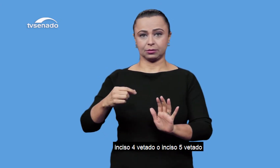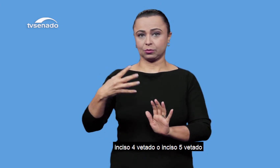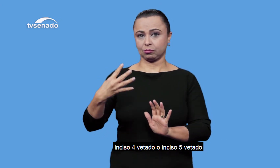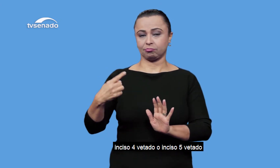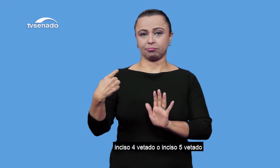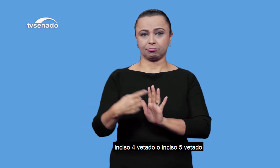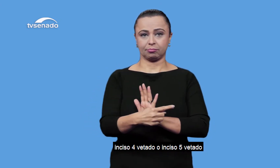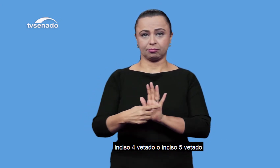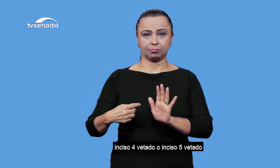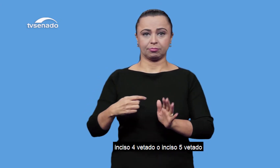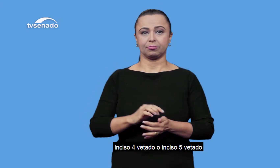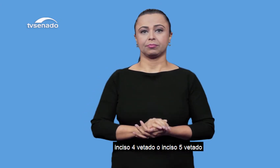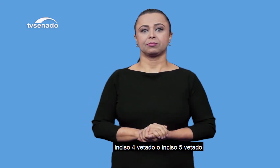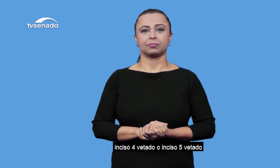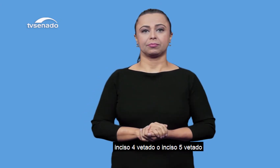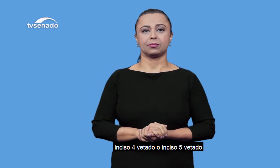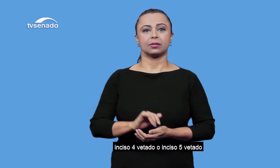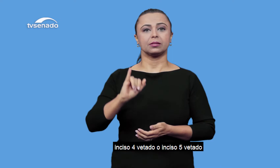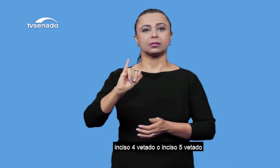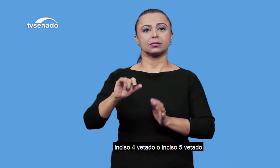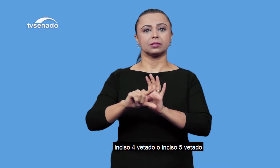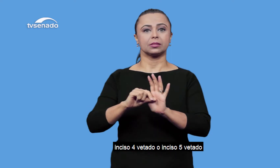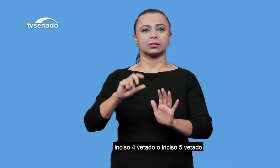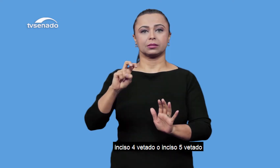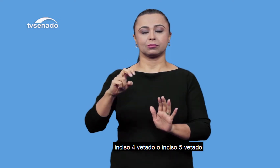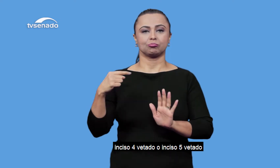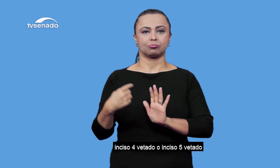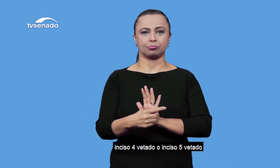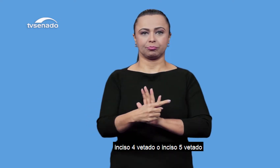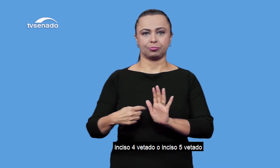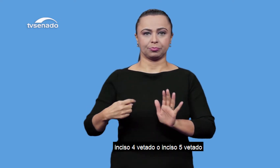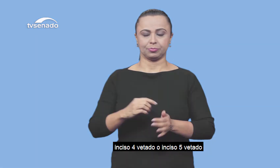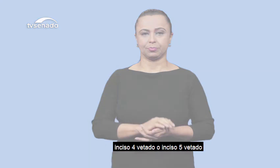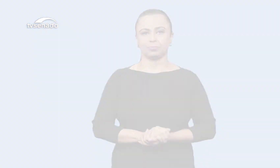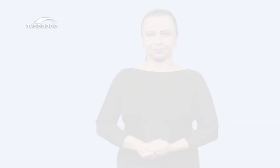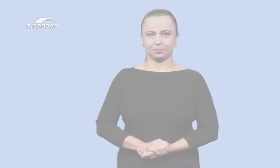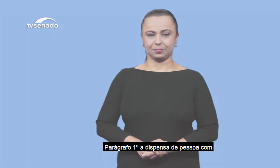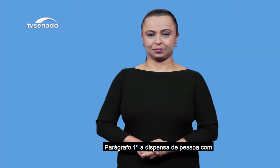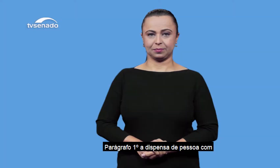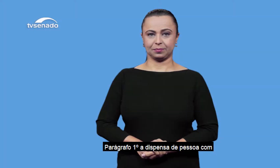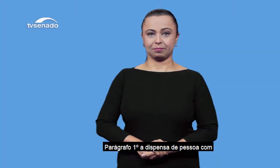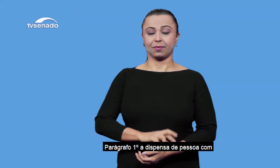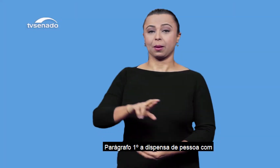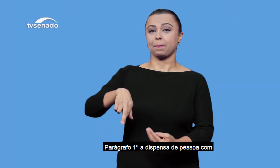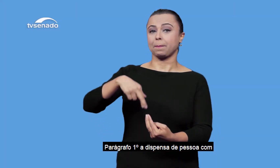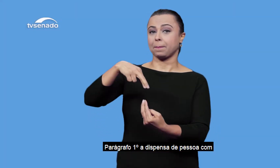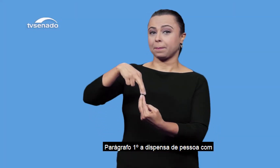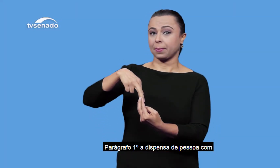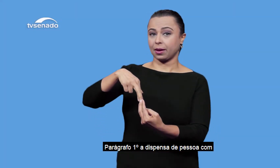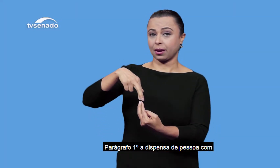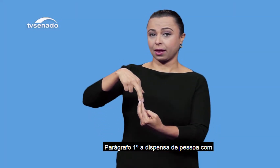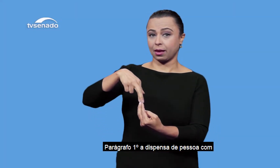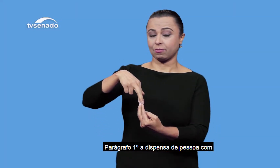vetado o inciso 5 vetado parágrafo 1º a dispensa de